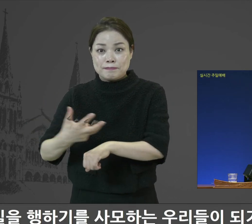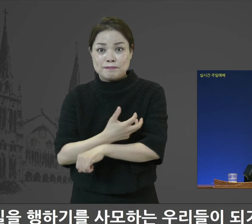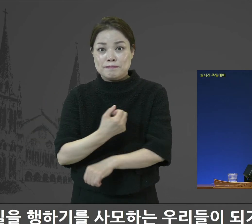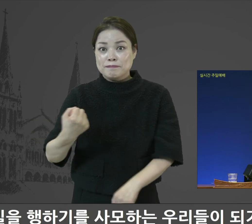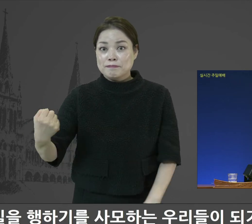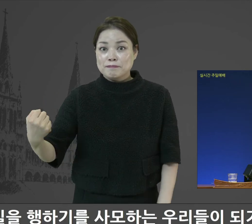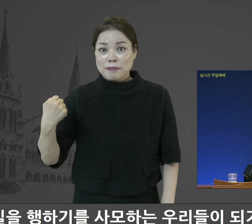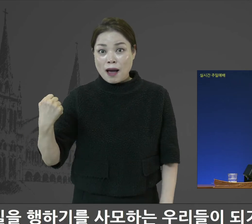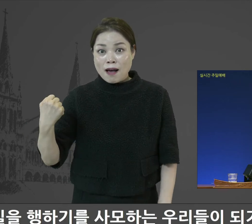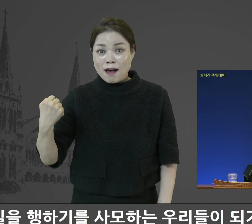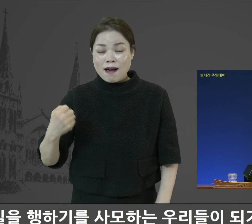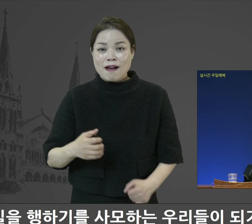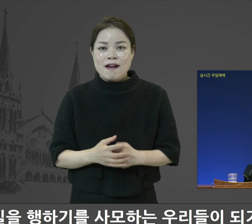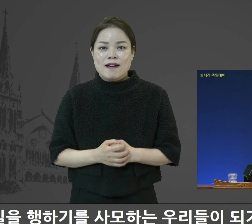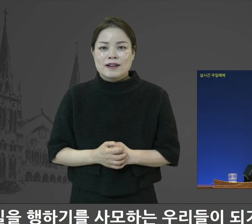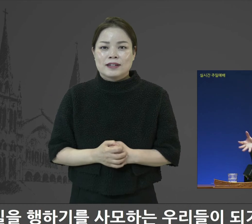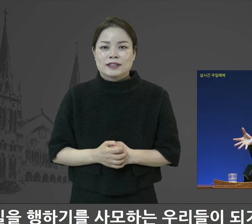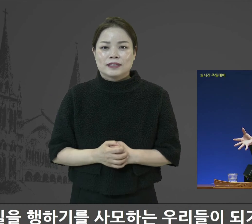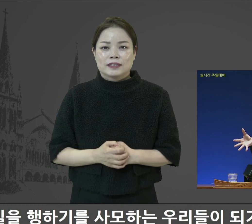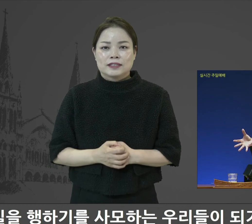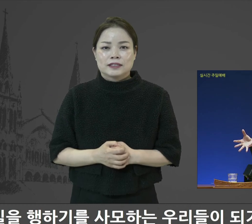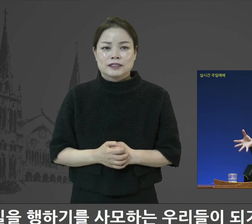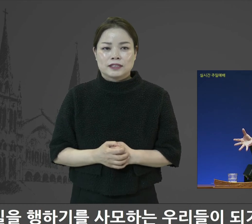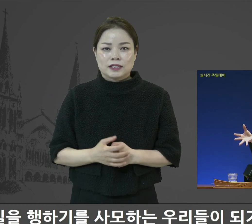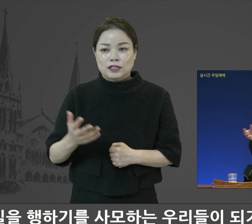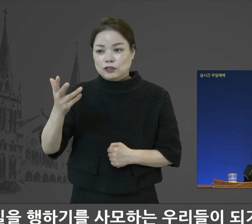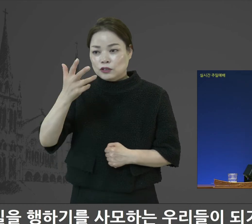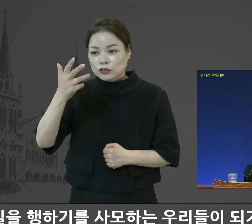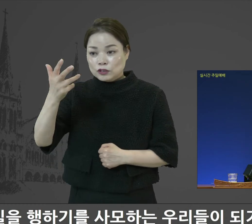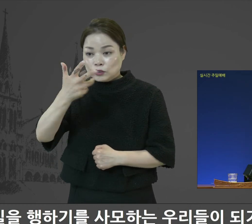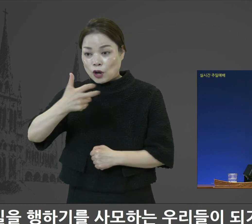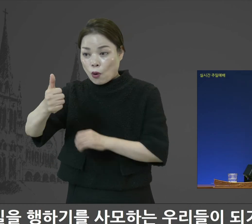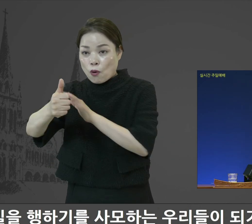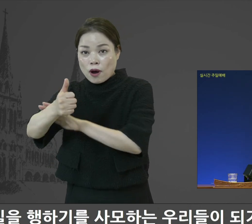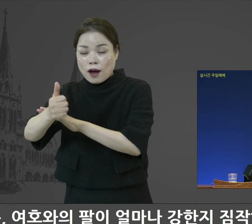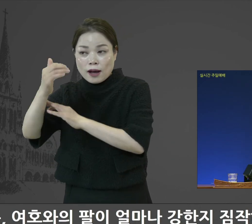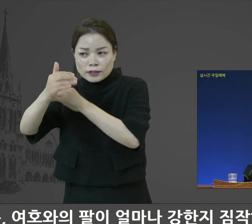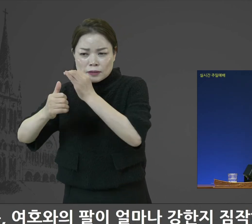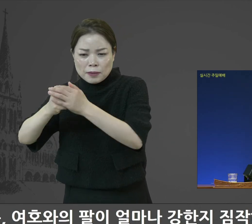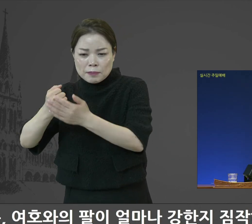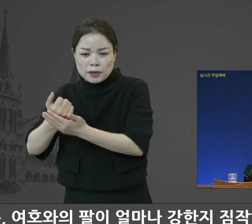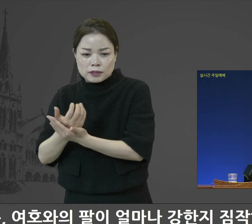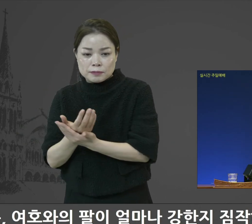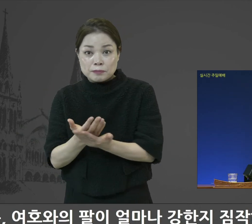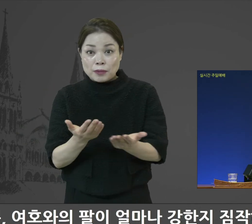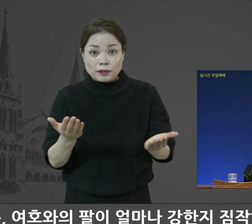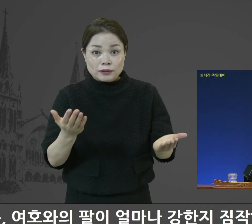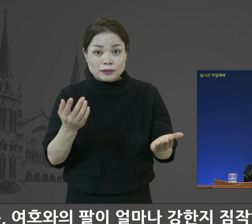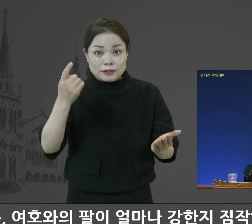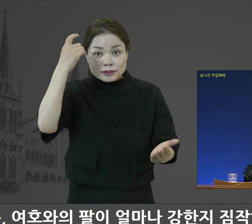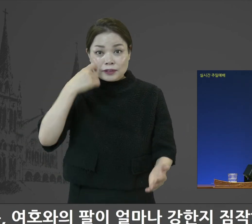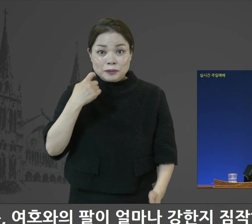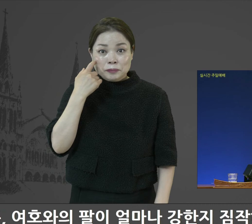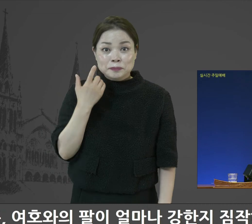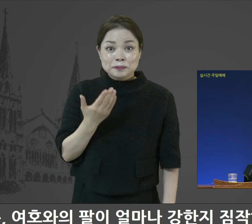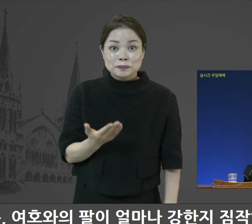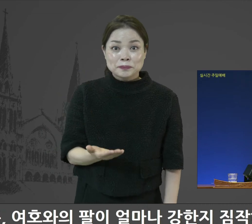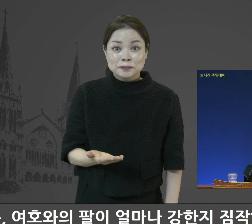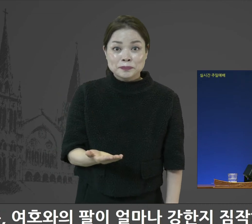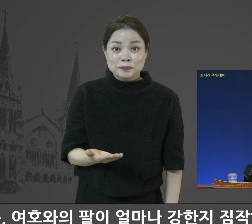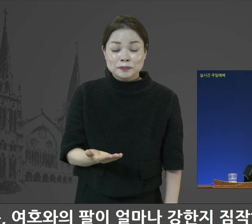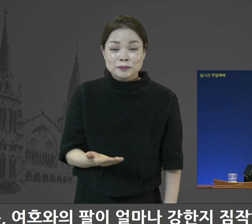짐작하시죠? 여호와가 팔을 펼치셨을 때 어떤 일들이 일어나는지 감 잡으실 수 있으시겠습니까?